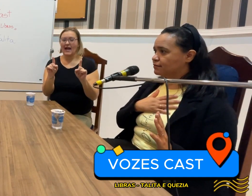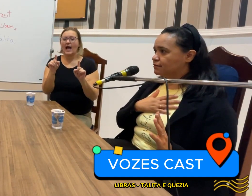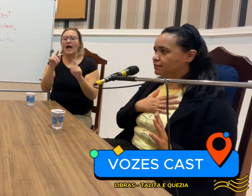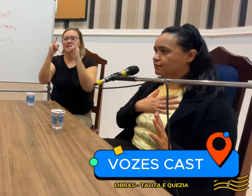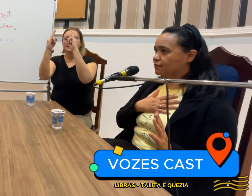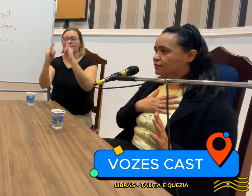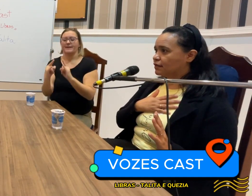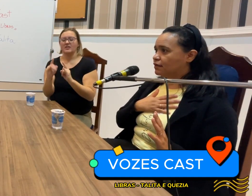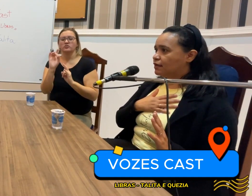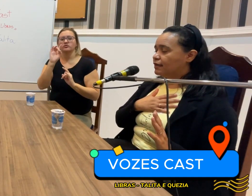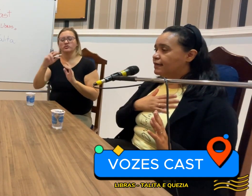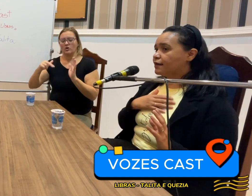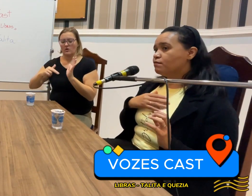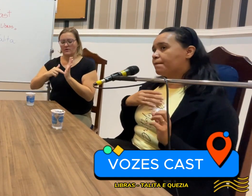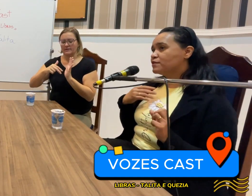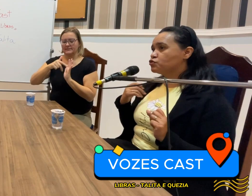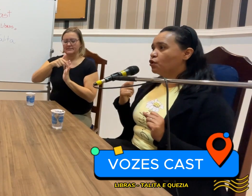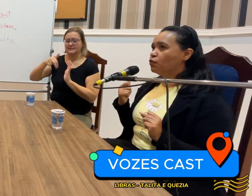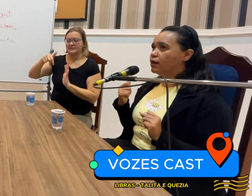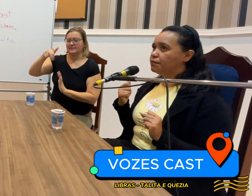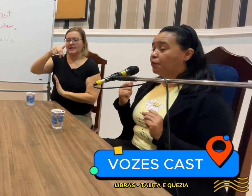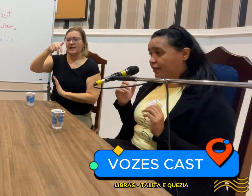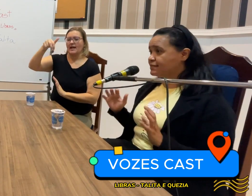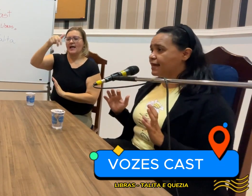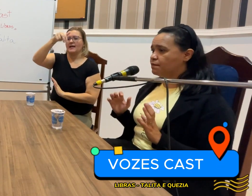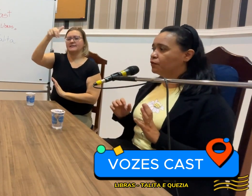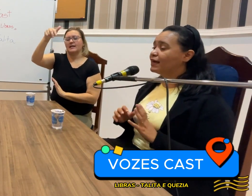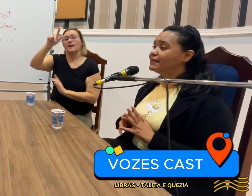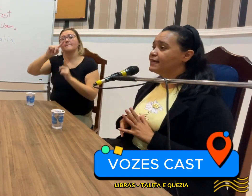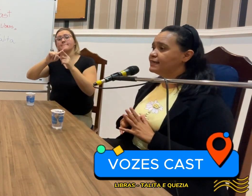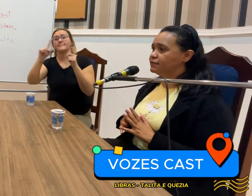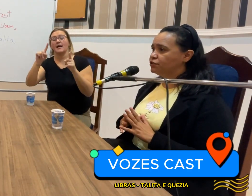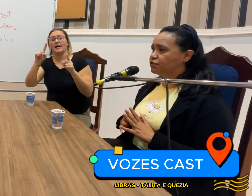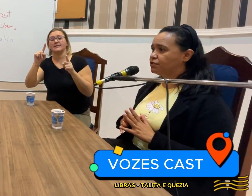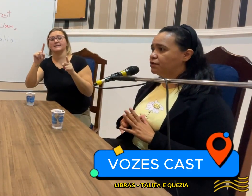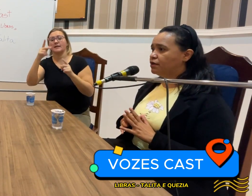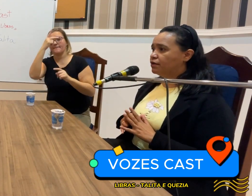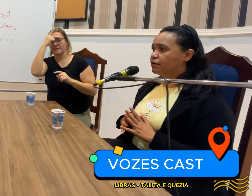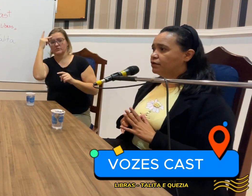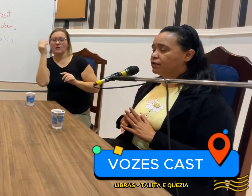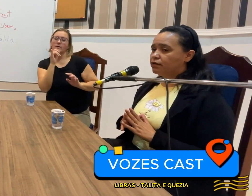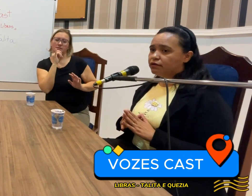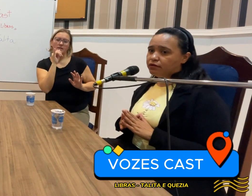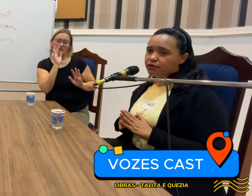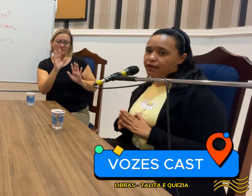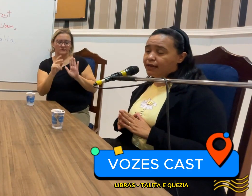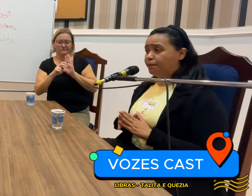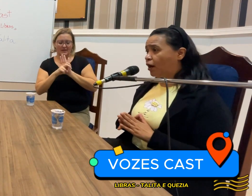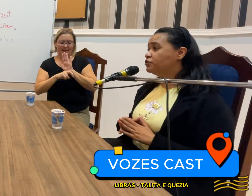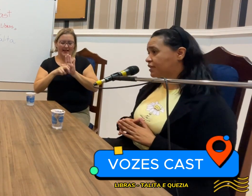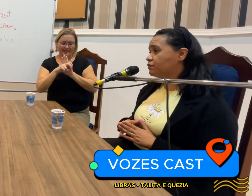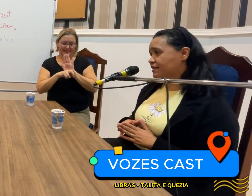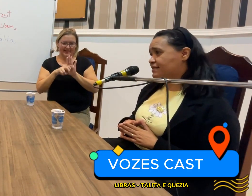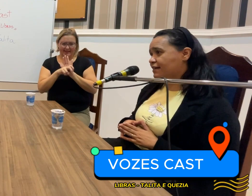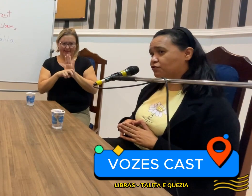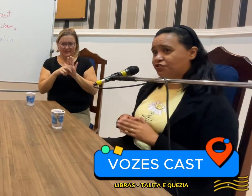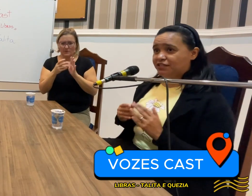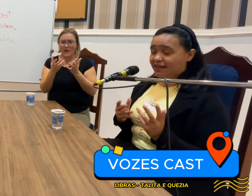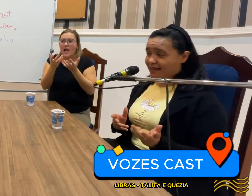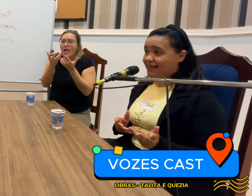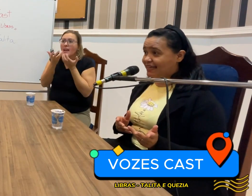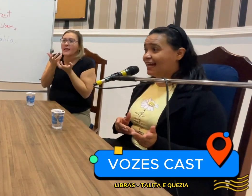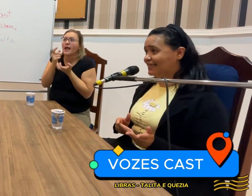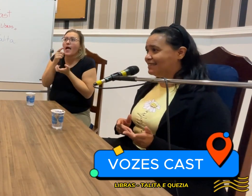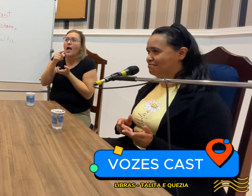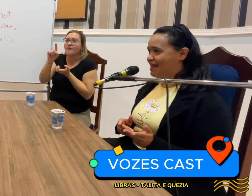escadas. Sim. E aí uma pessoa, por exemplo, cadeirante, ele pode ter o desejo